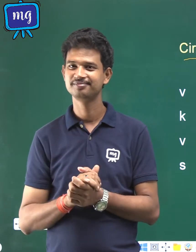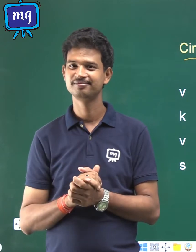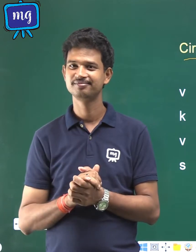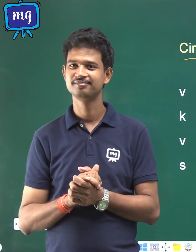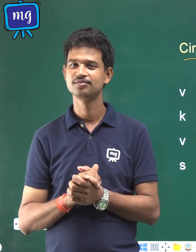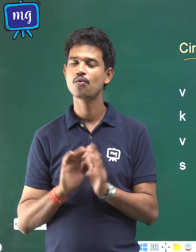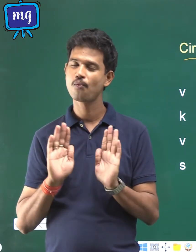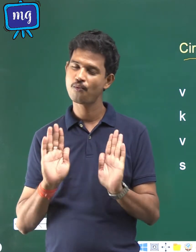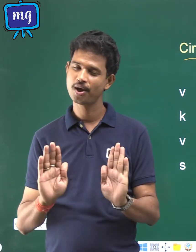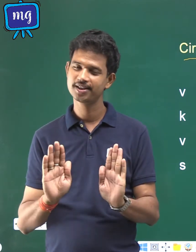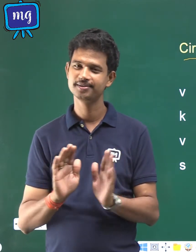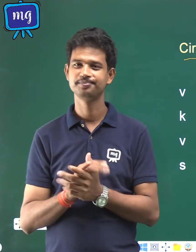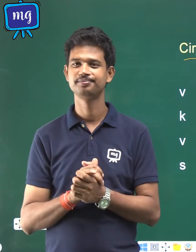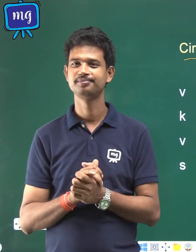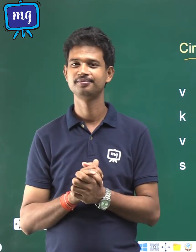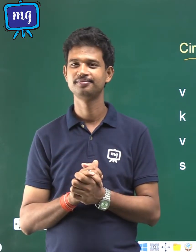ओनली